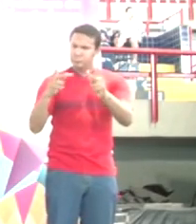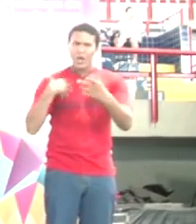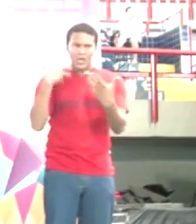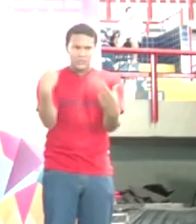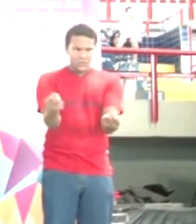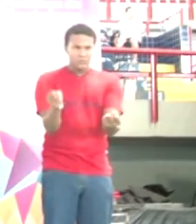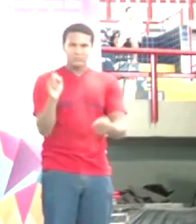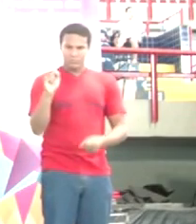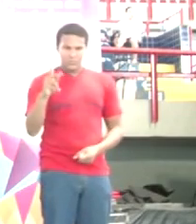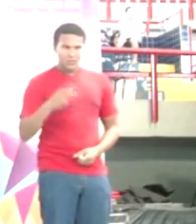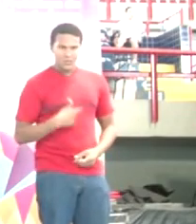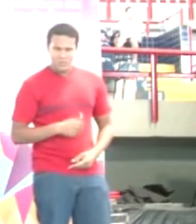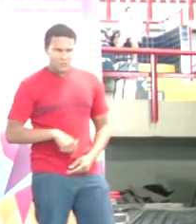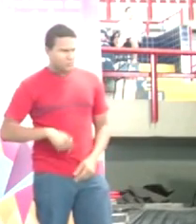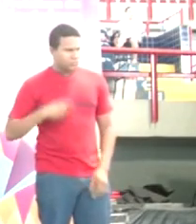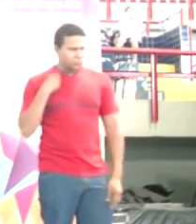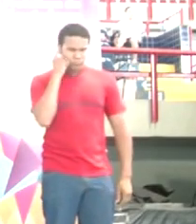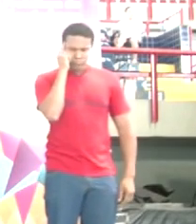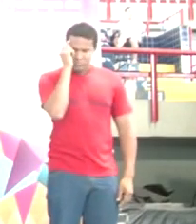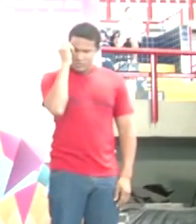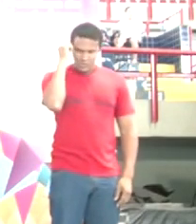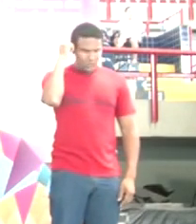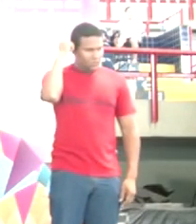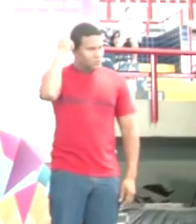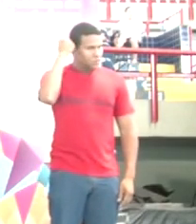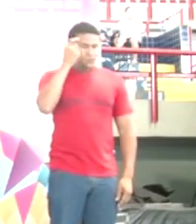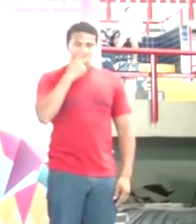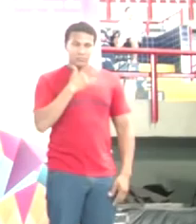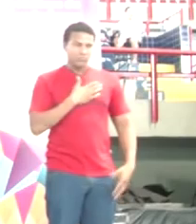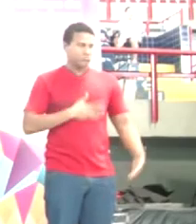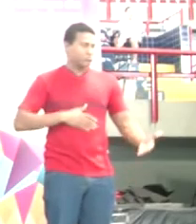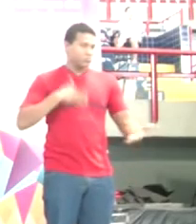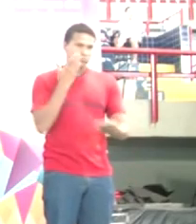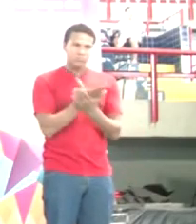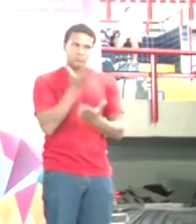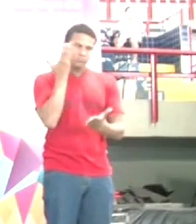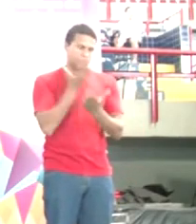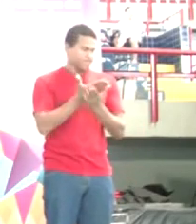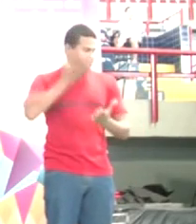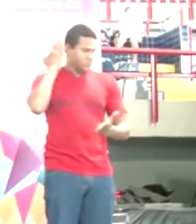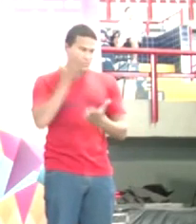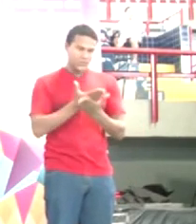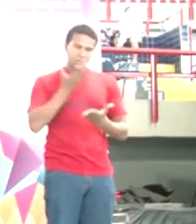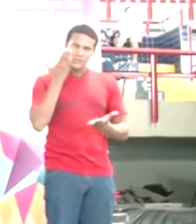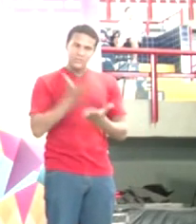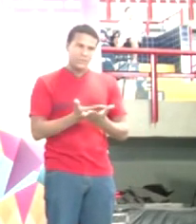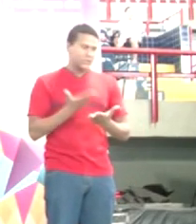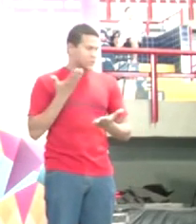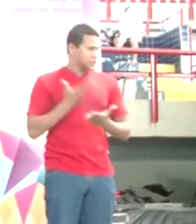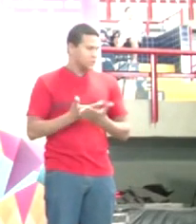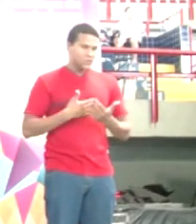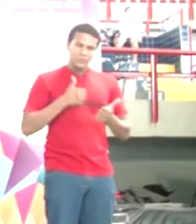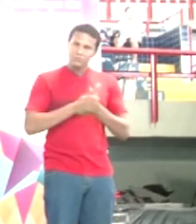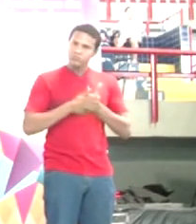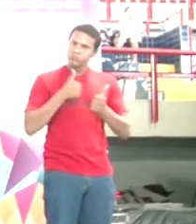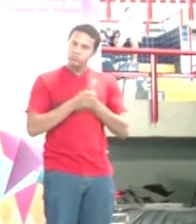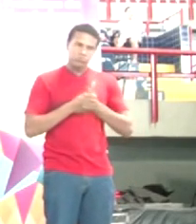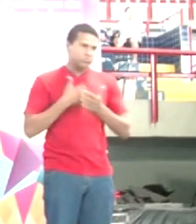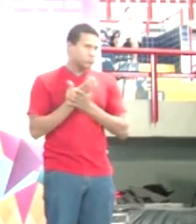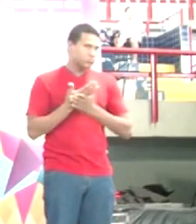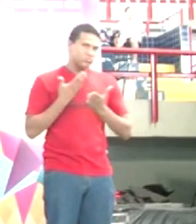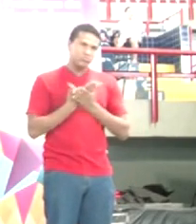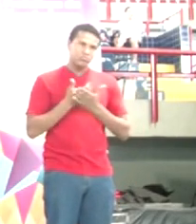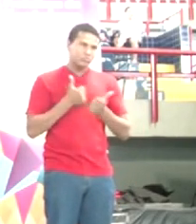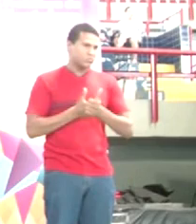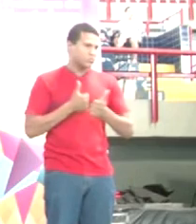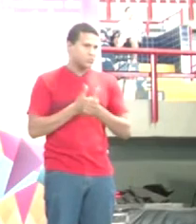irmão, eu comecei a estudar como nunca eu estudei na minha vida. Galera, em 2 meses,